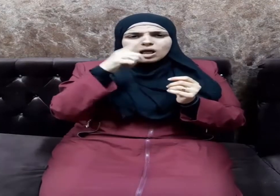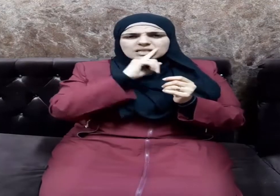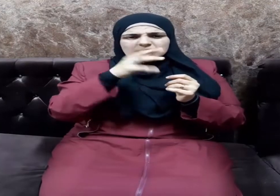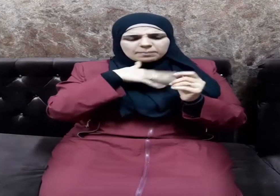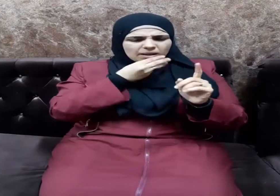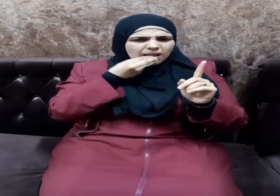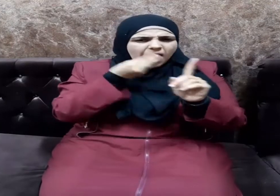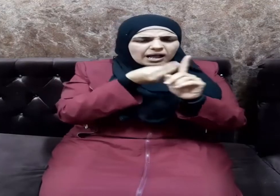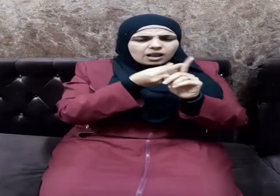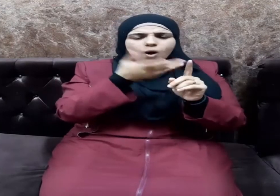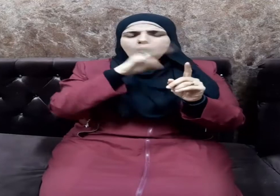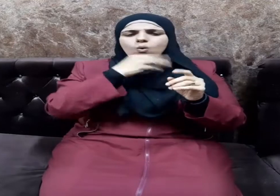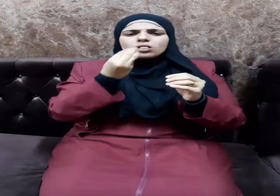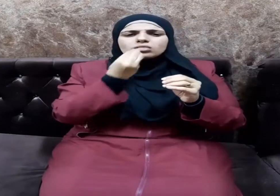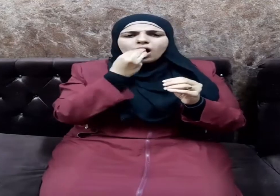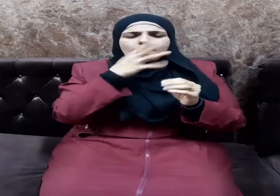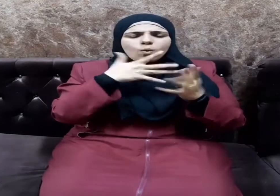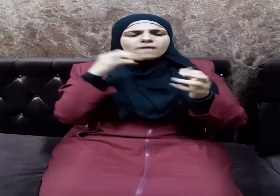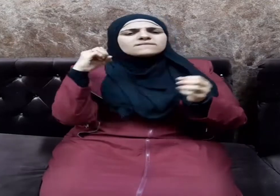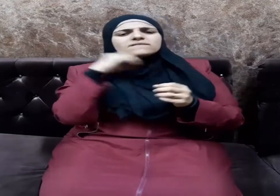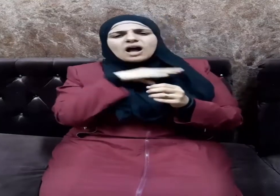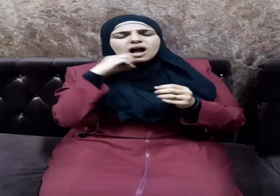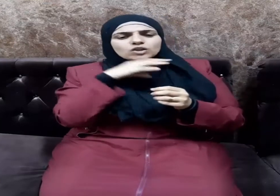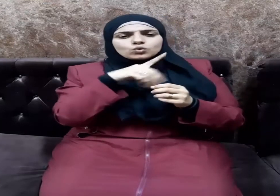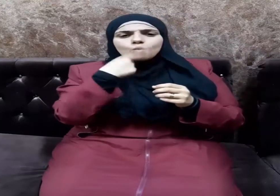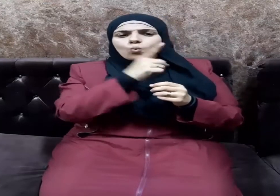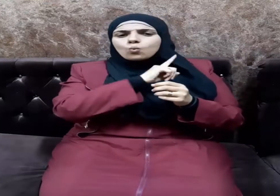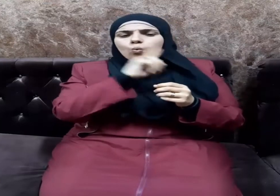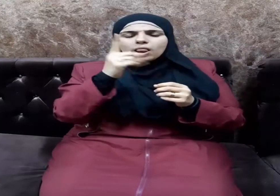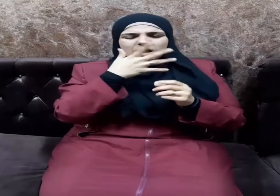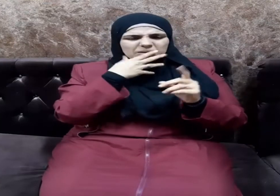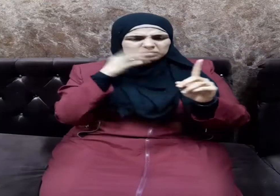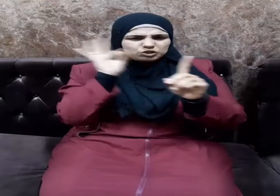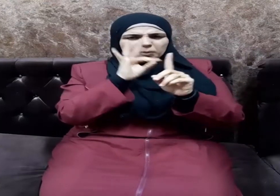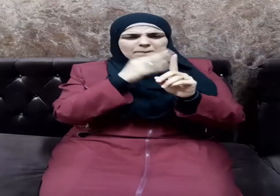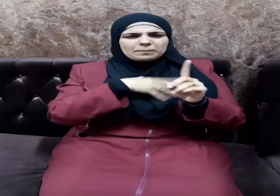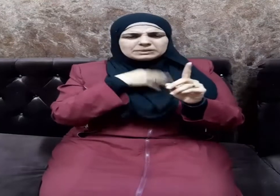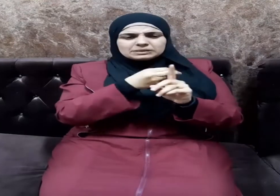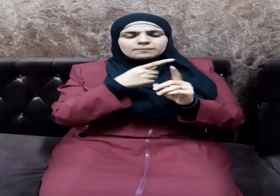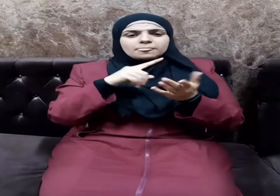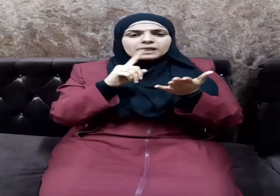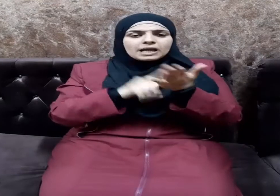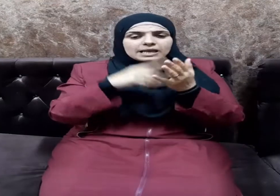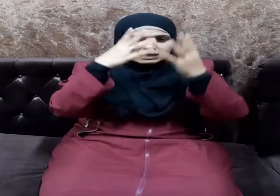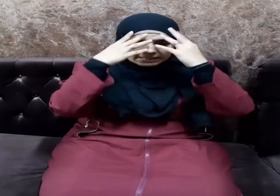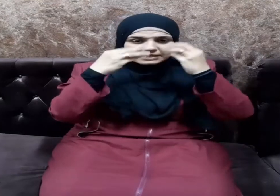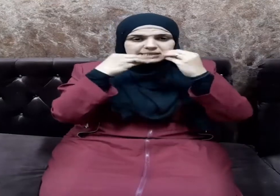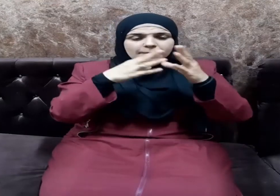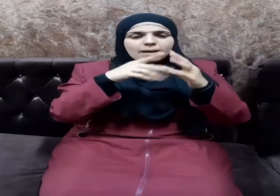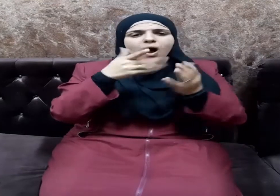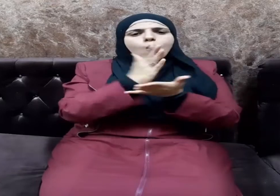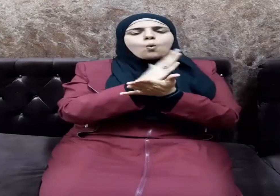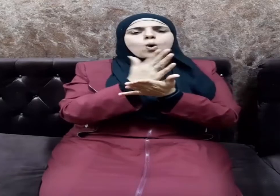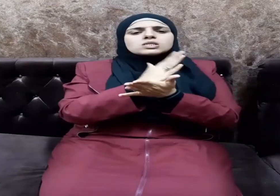الطعان ولا الفاحش ولا البذيع إن السماحة وسط بين